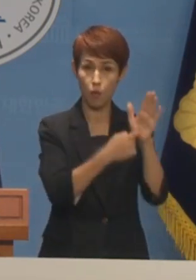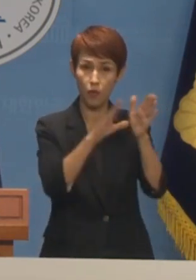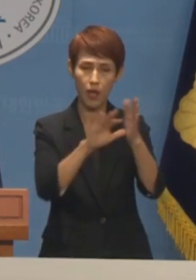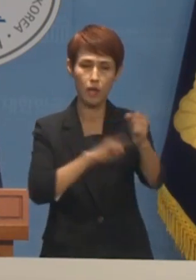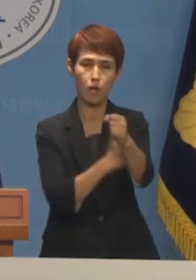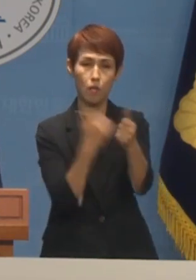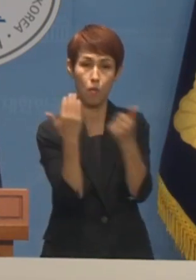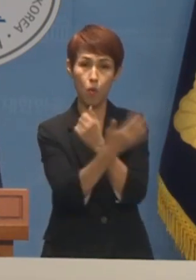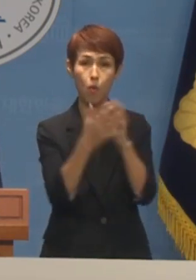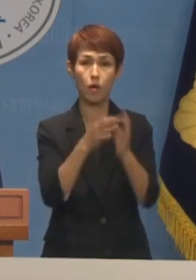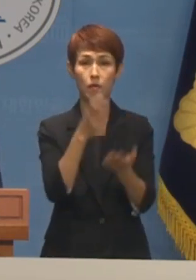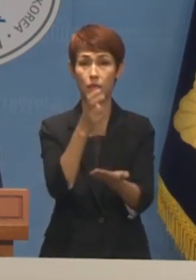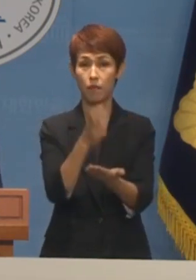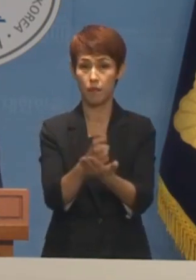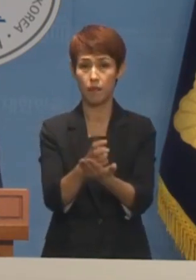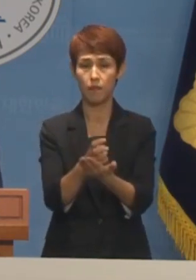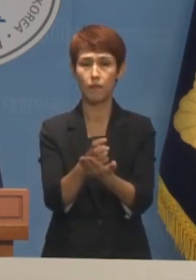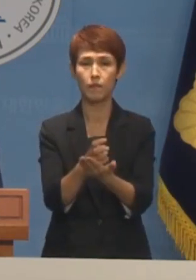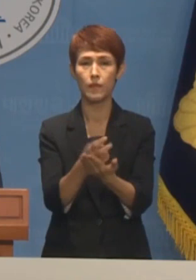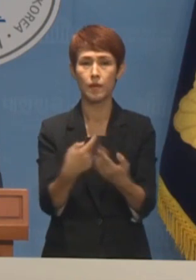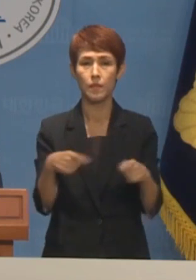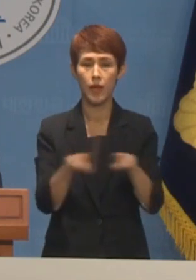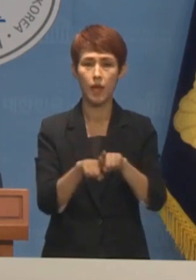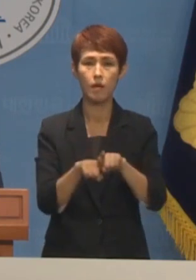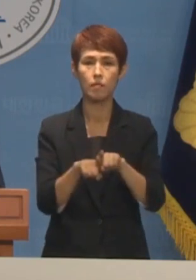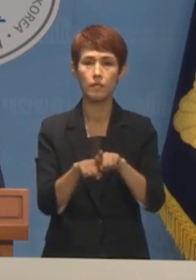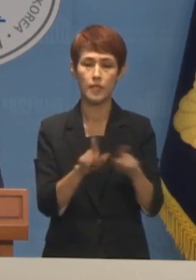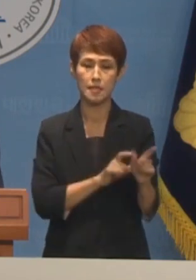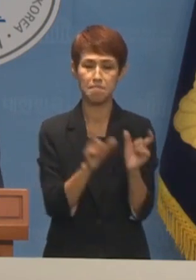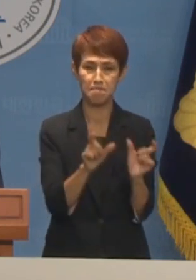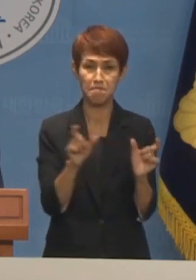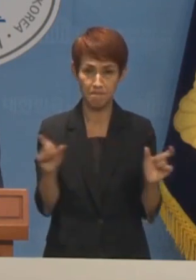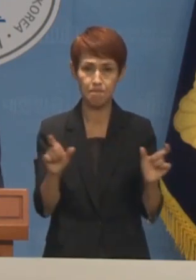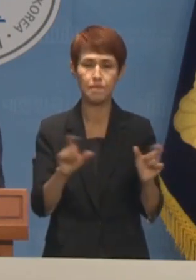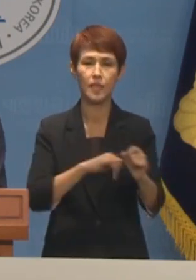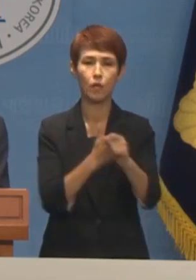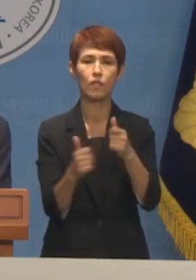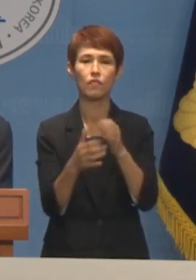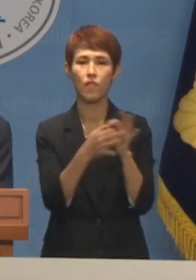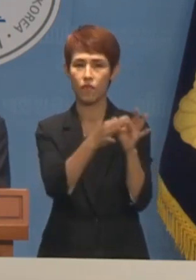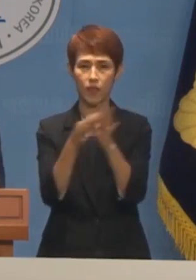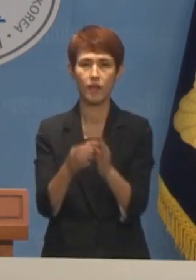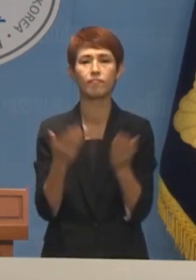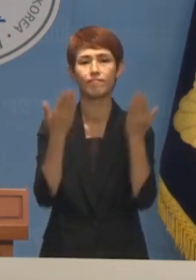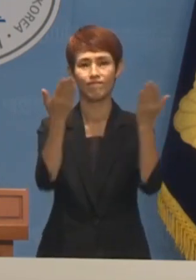인권보호에 관한 법률안 공동발의 국회의원 및 인권연대 일동 고맙습니다.